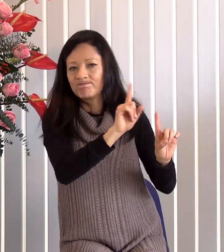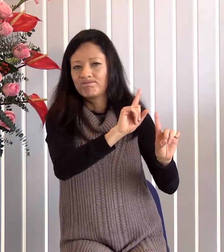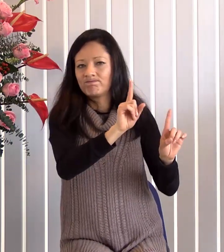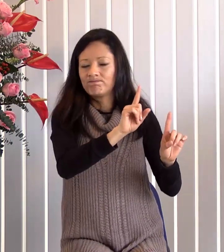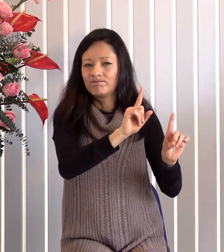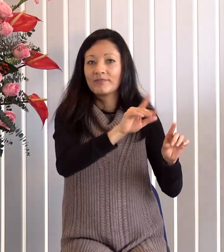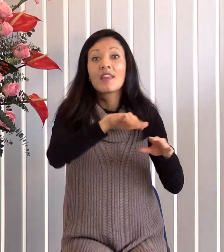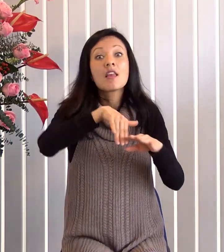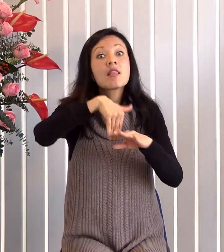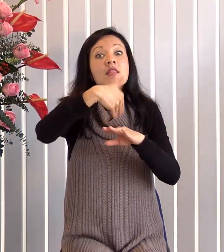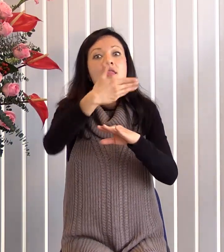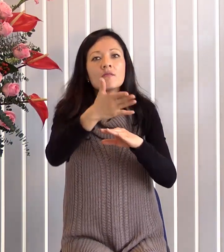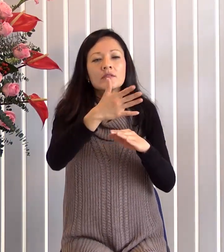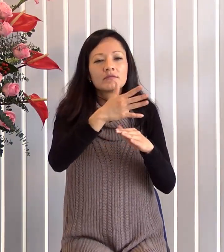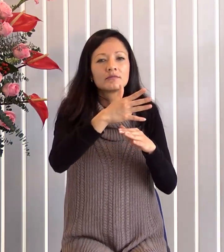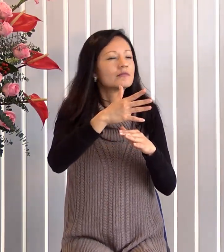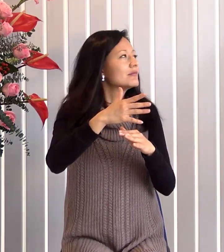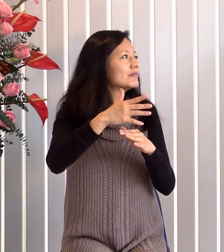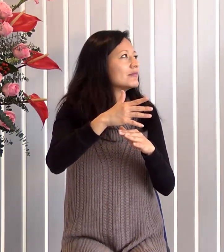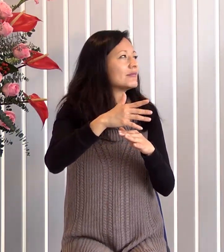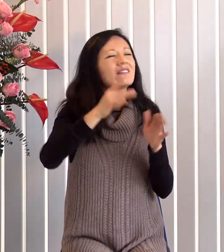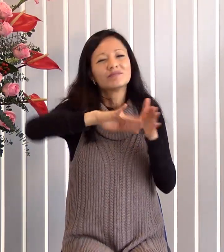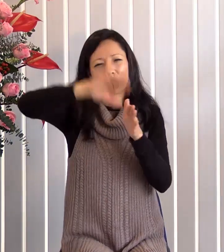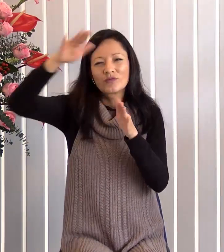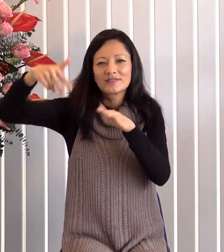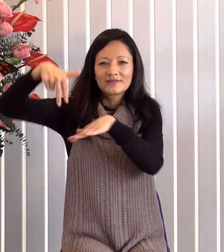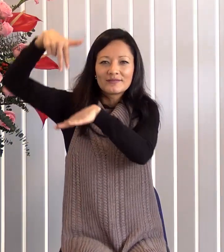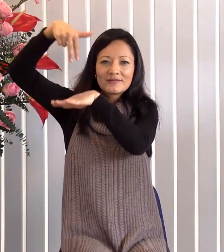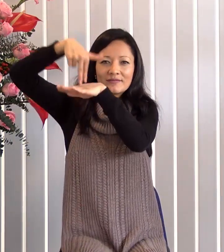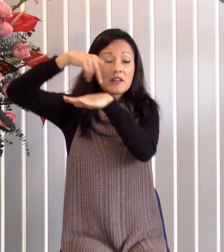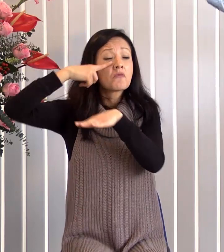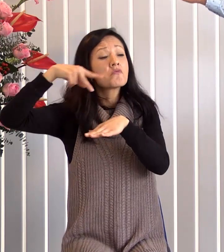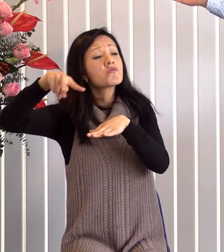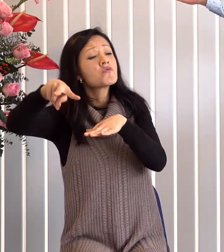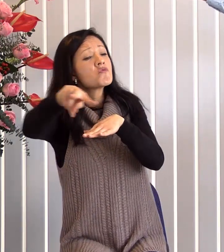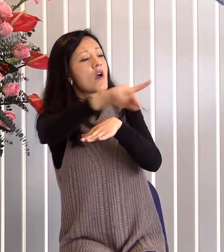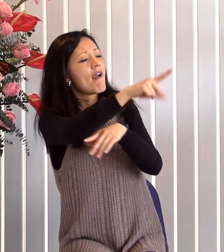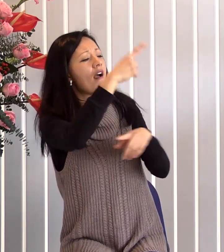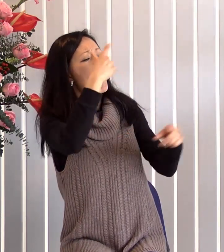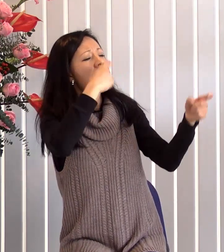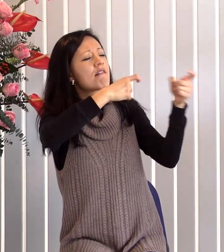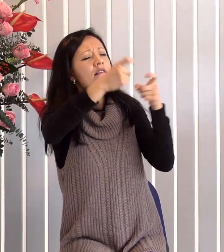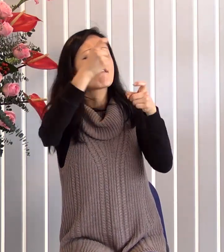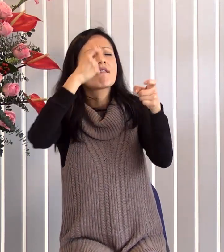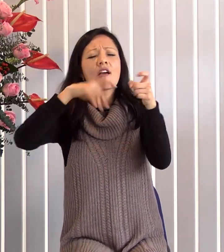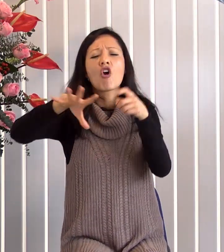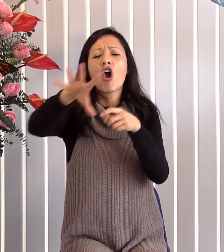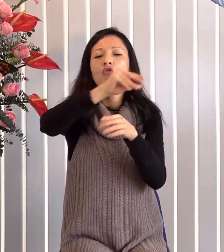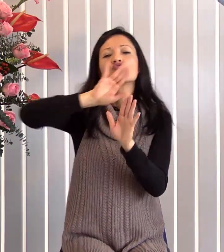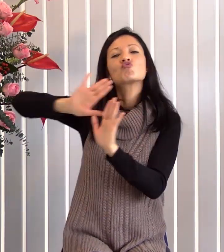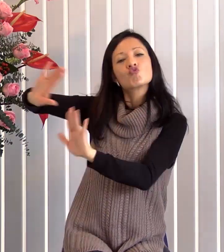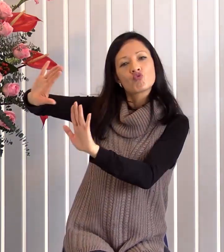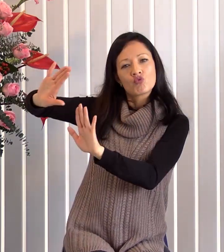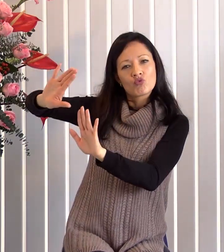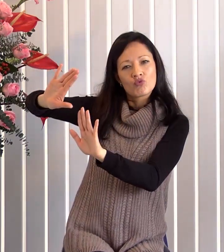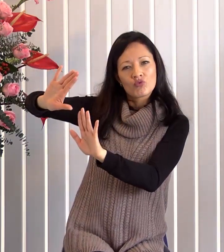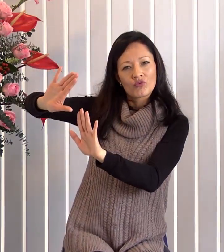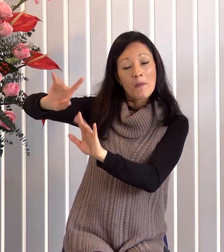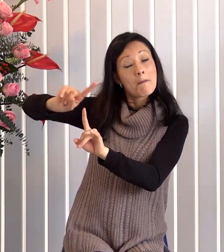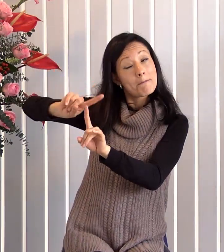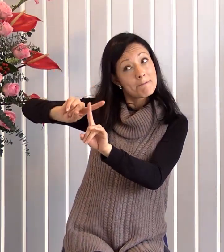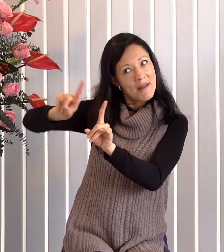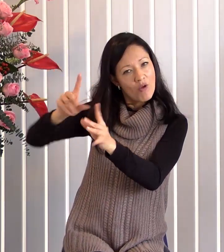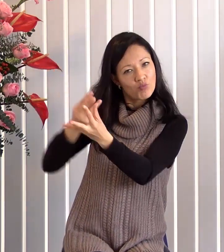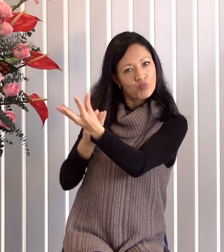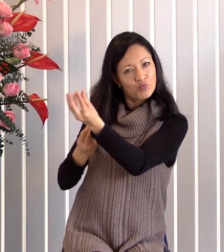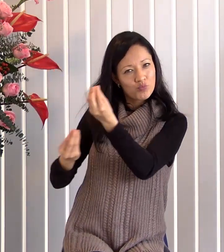Y después lo llevó a un monte alto y le dijo, mire, todos estos reinos son suyos. Usted es hijo del rey. Pero